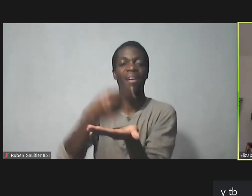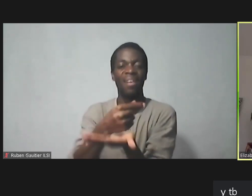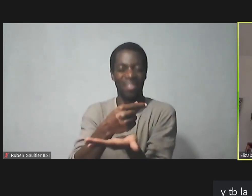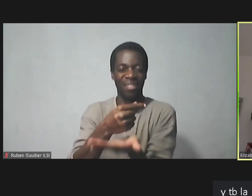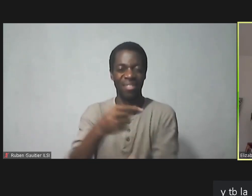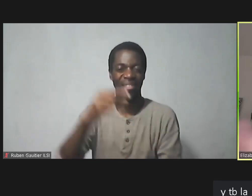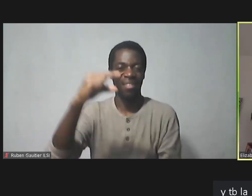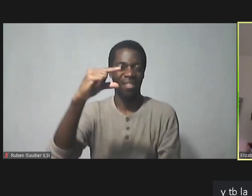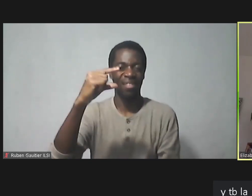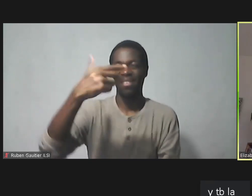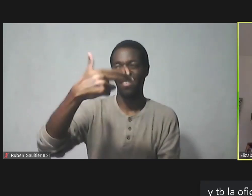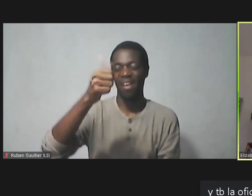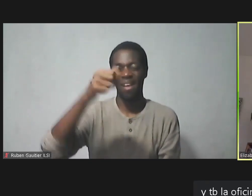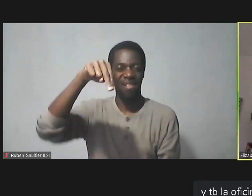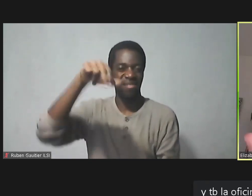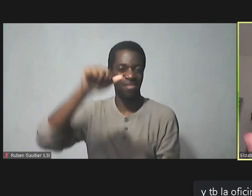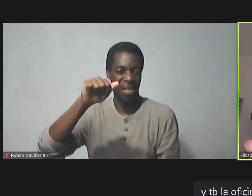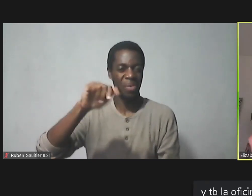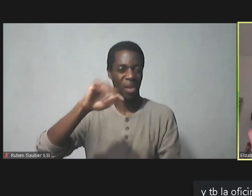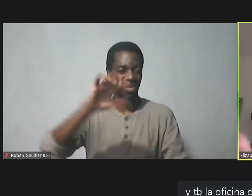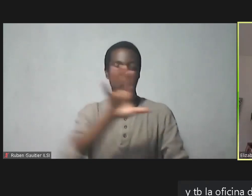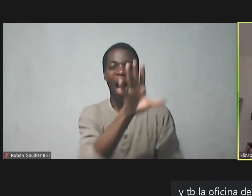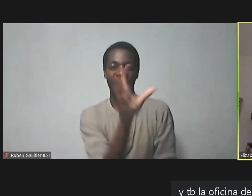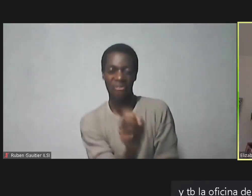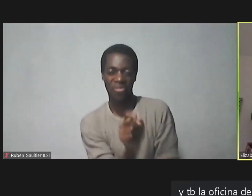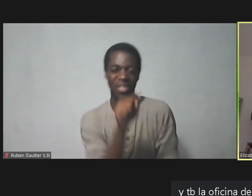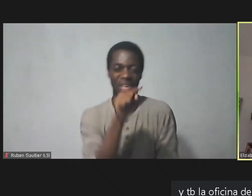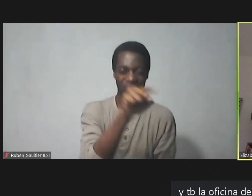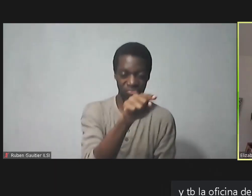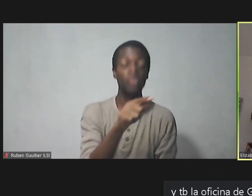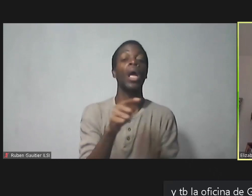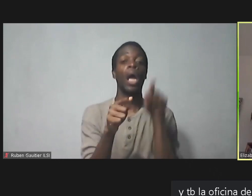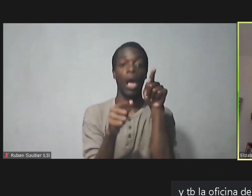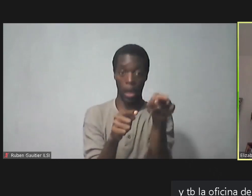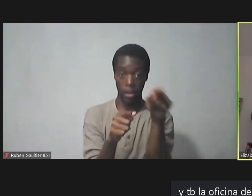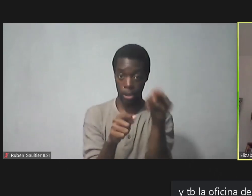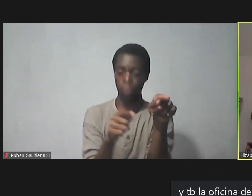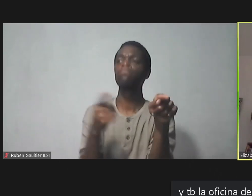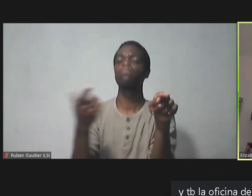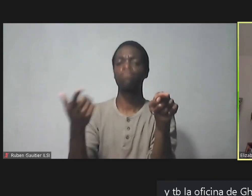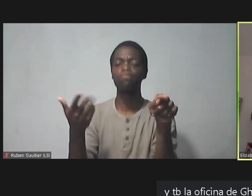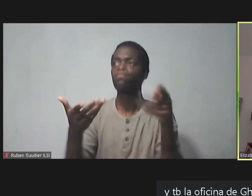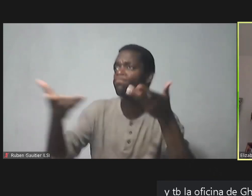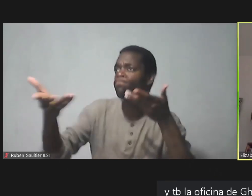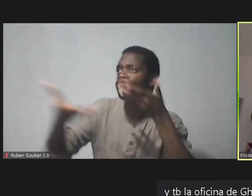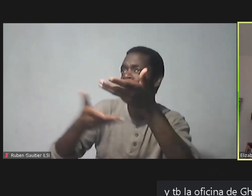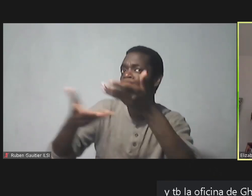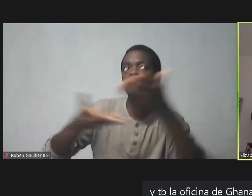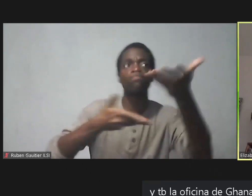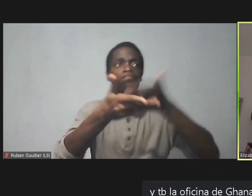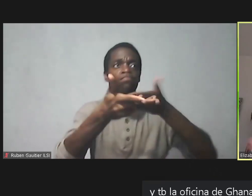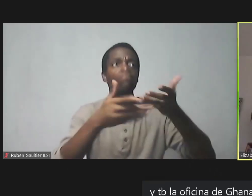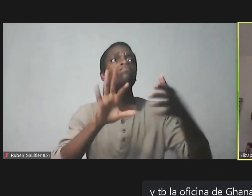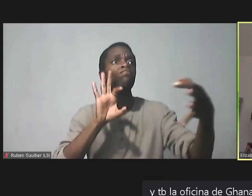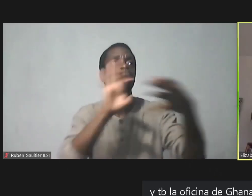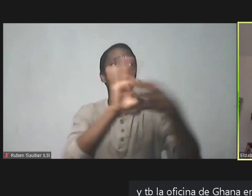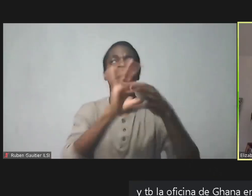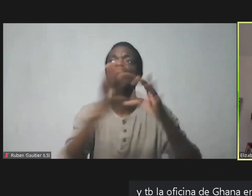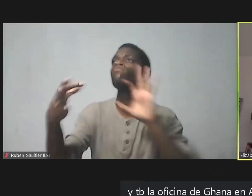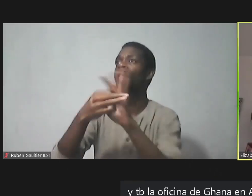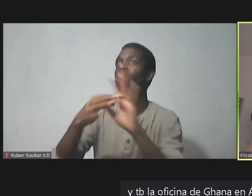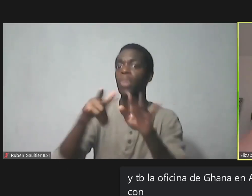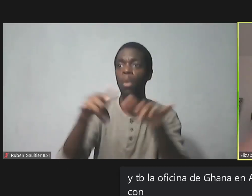desea colaborar con otros para recopilar datos sobre grupos